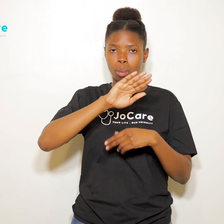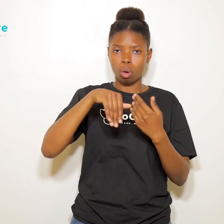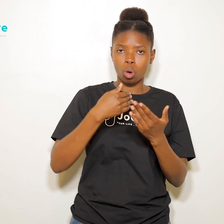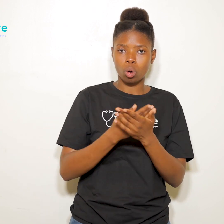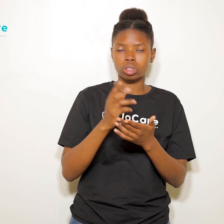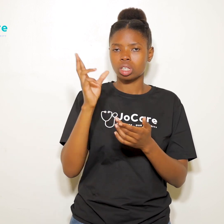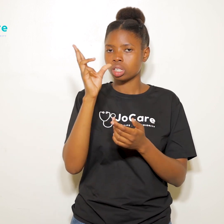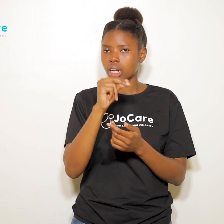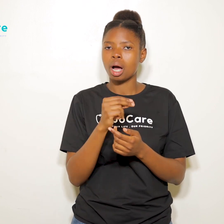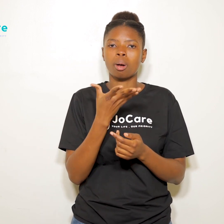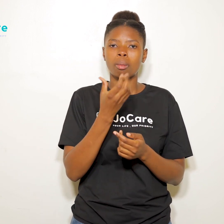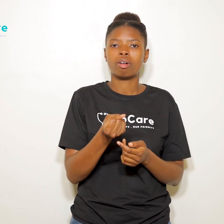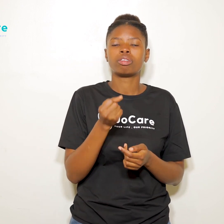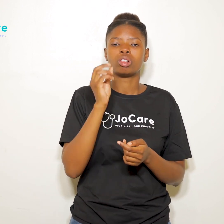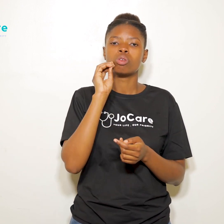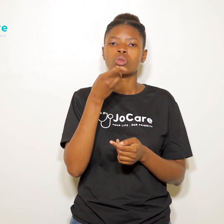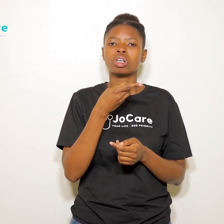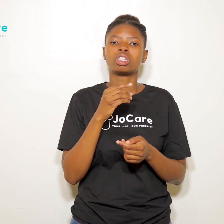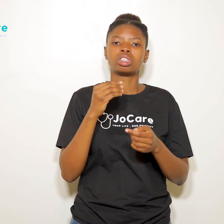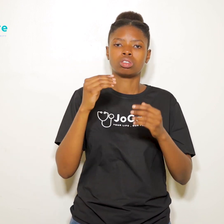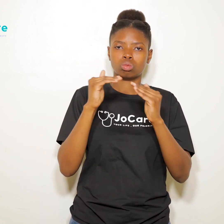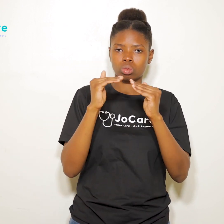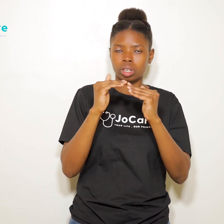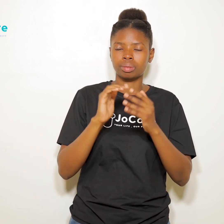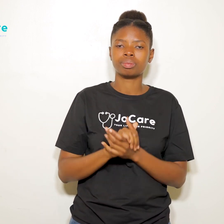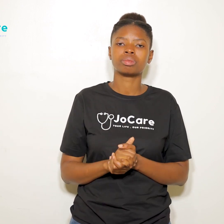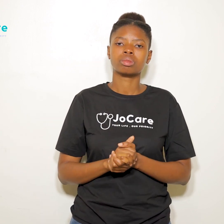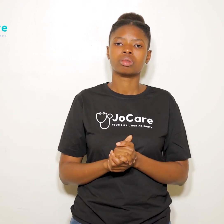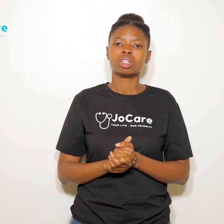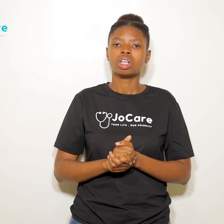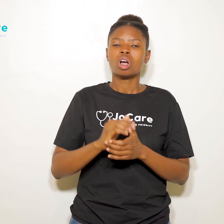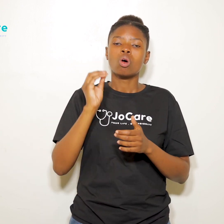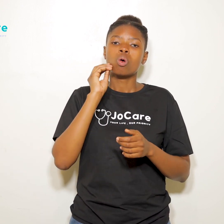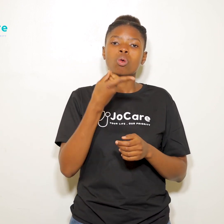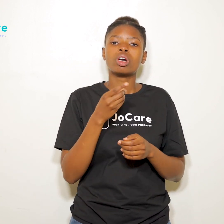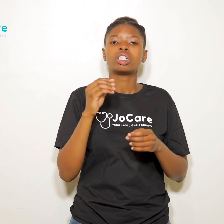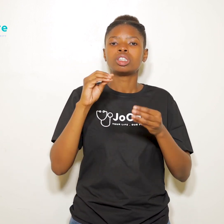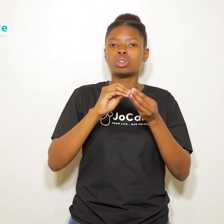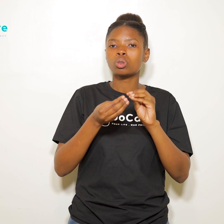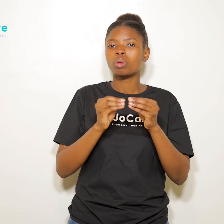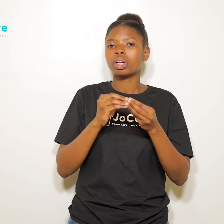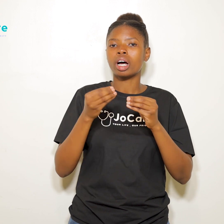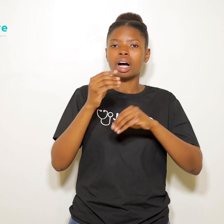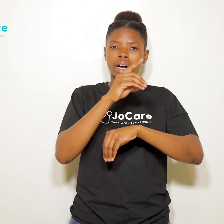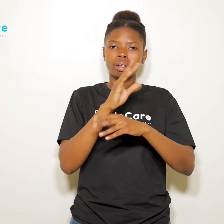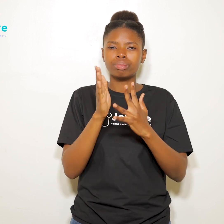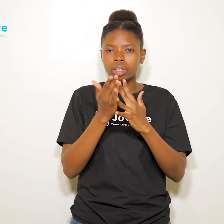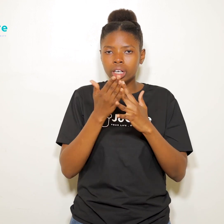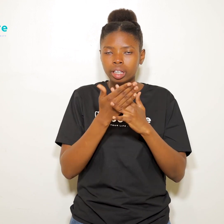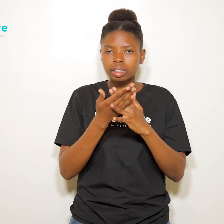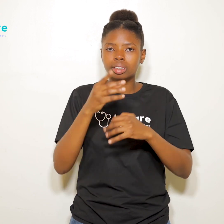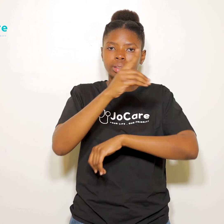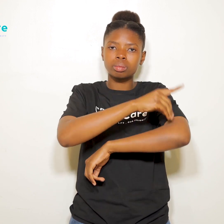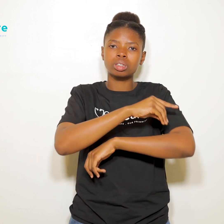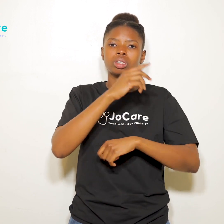iyo uramutse ufite ukwezi wenda tubara hagati y'iminsi 25 kugeza kuri 35 kuko kwaba ari ukwezi